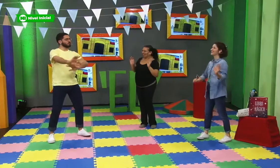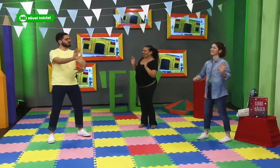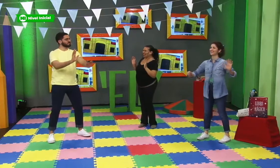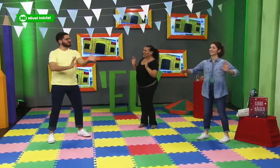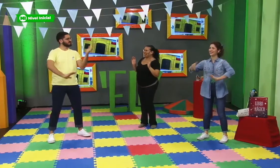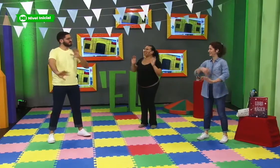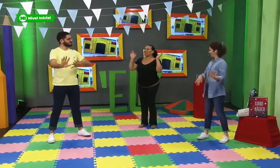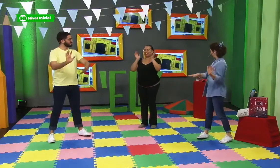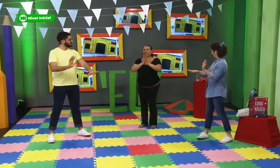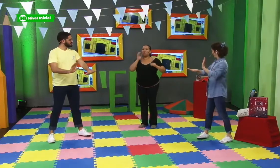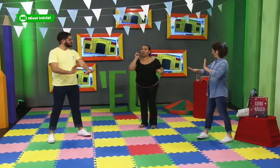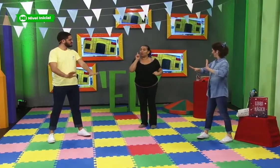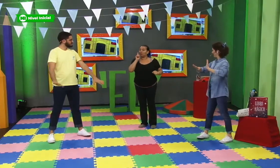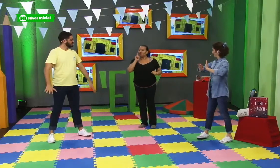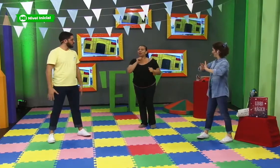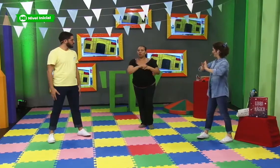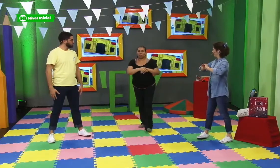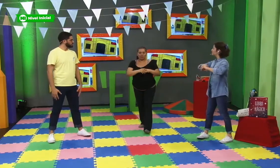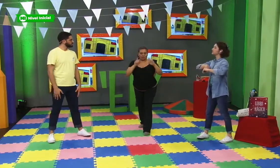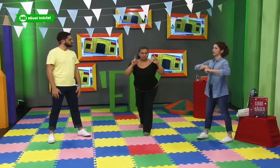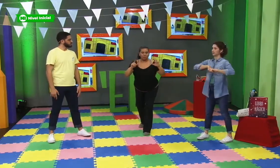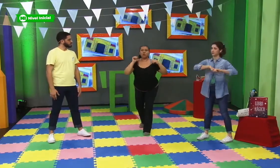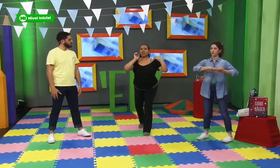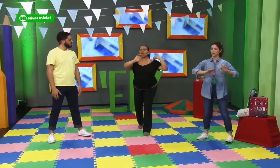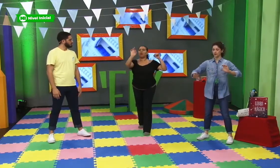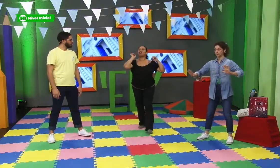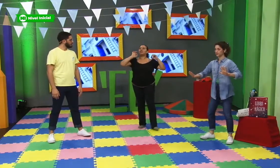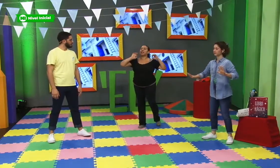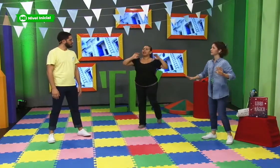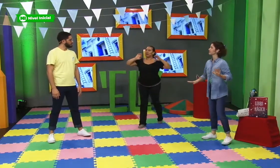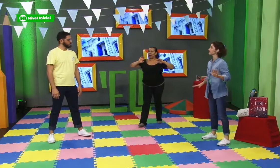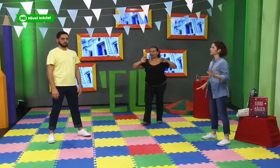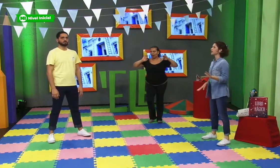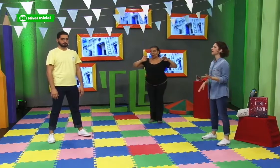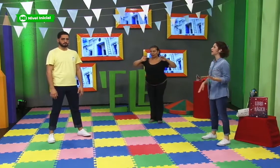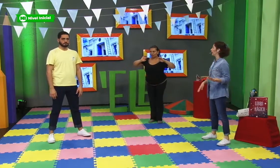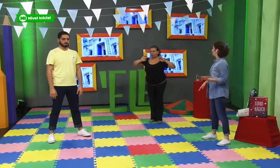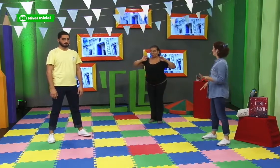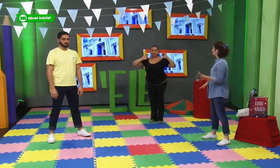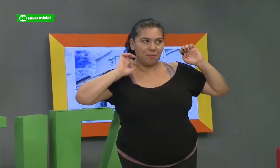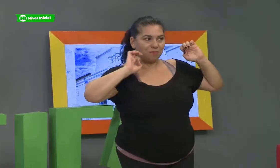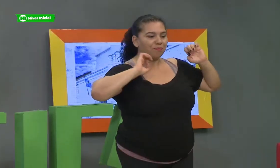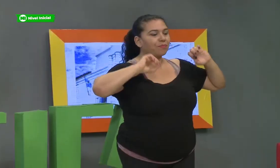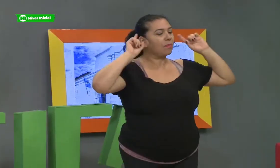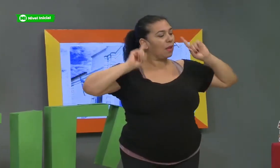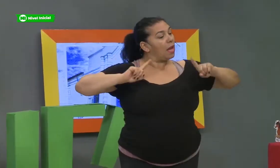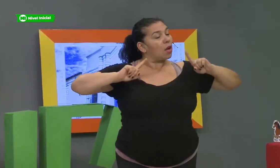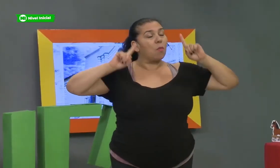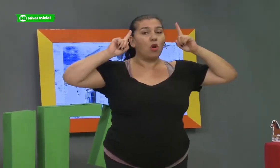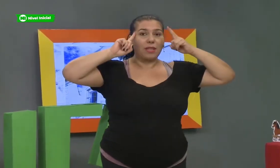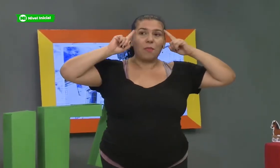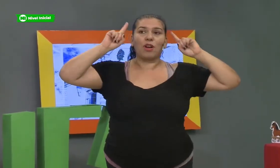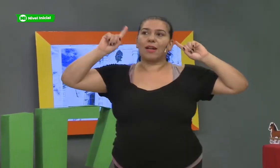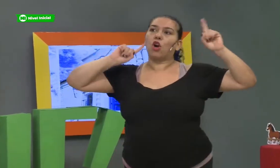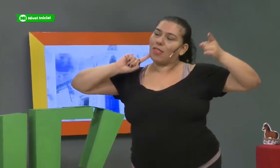Señor, ¡Qué divertido! Bueno, entonces, sí. Yo voy a tirar unas consignas para trabajar. A ver. ¿Sí? Sí.